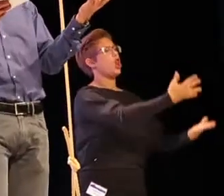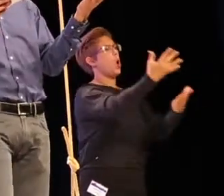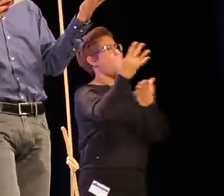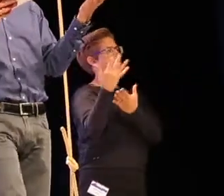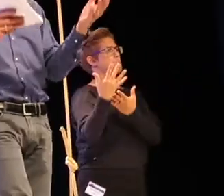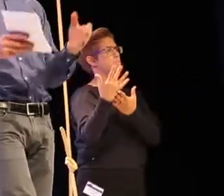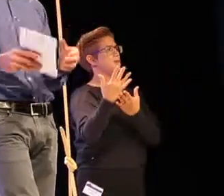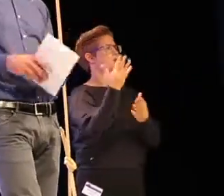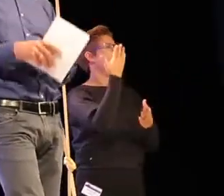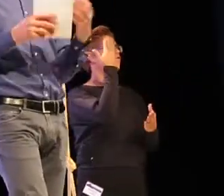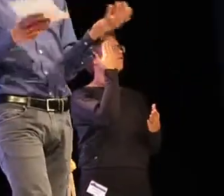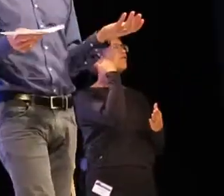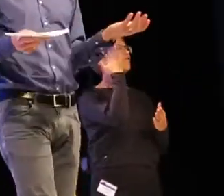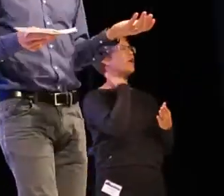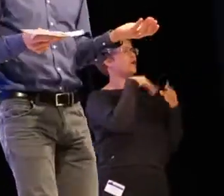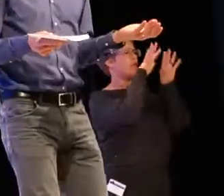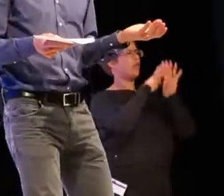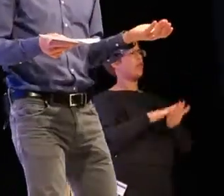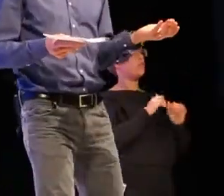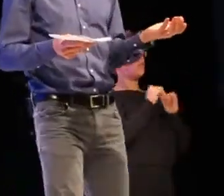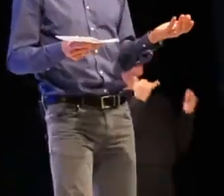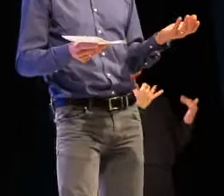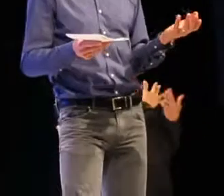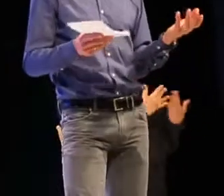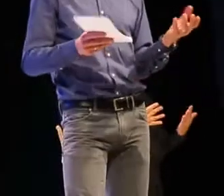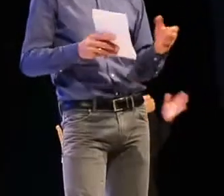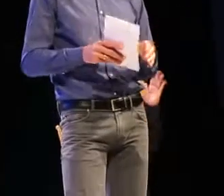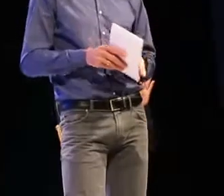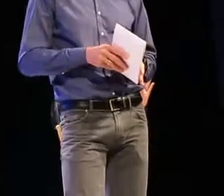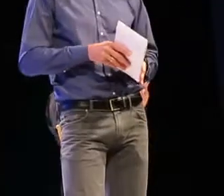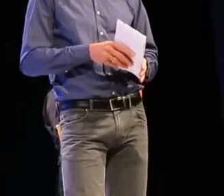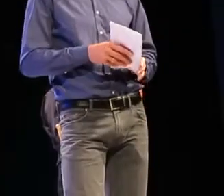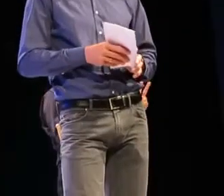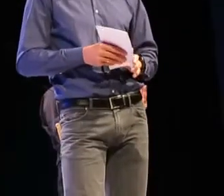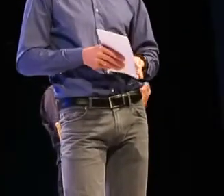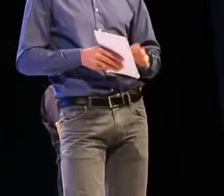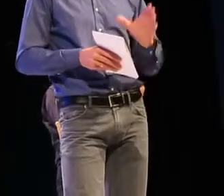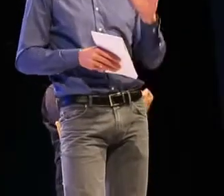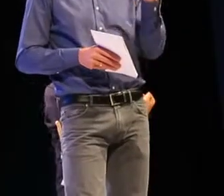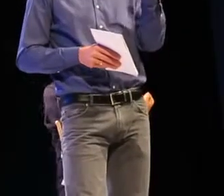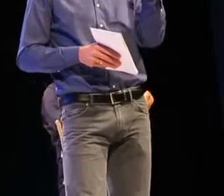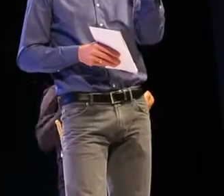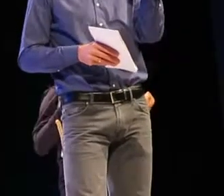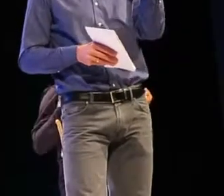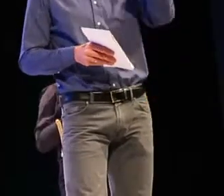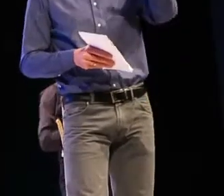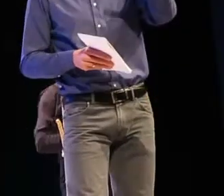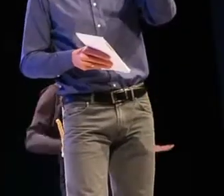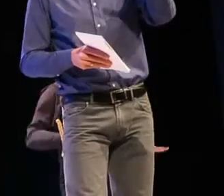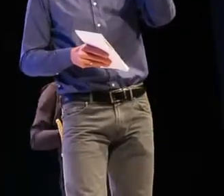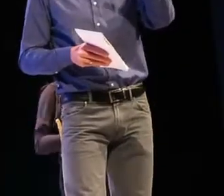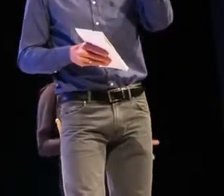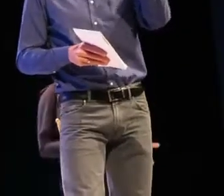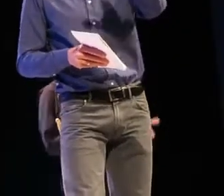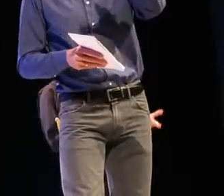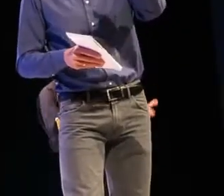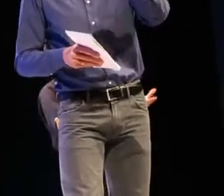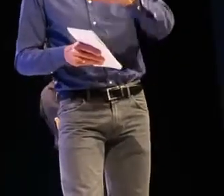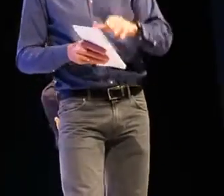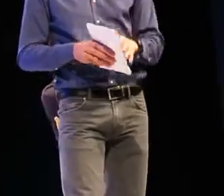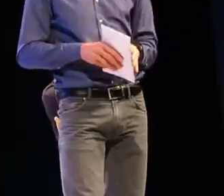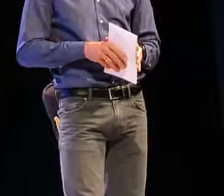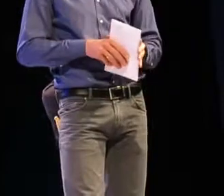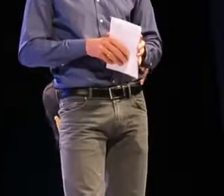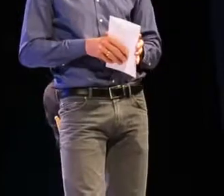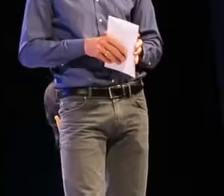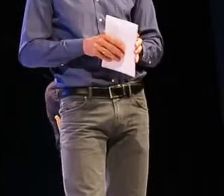underifrån opinionsmässigt är viktigare än någonsin. Det kan ju visa sig lite paradoxalt, men det beror alltså på att jag tror vi är så nära nu att tippa